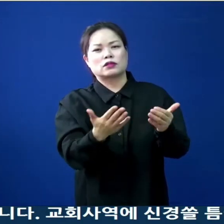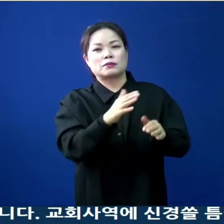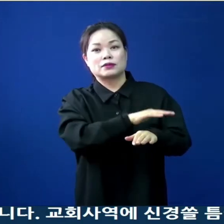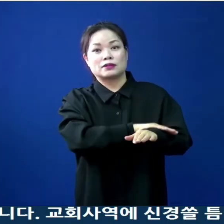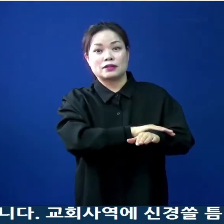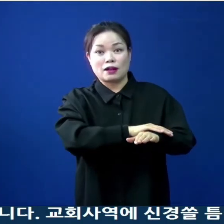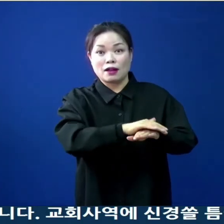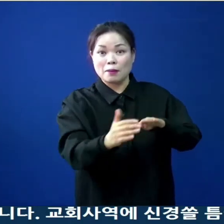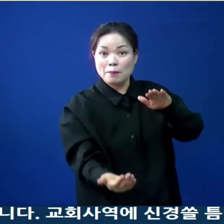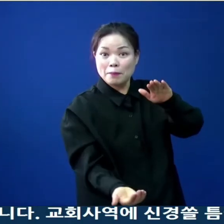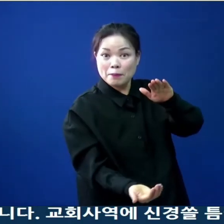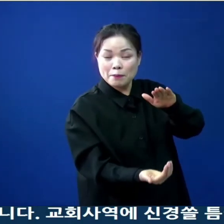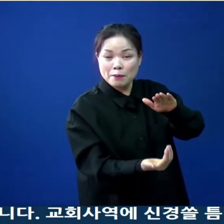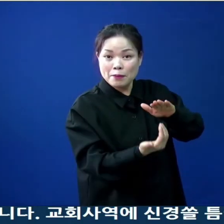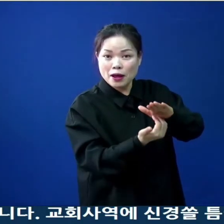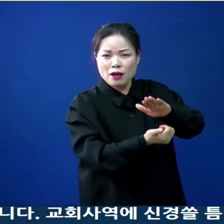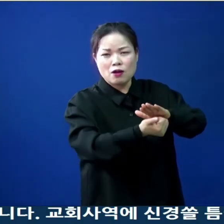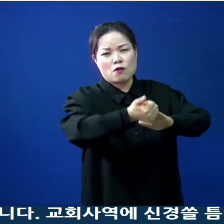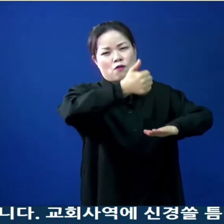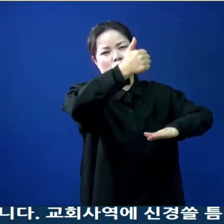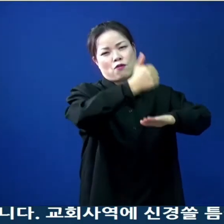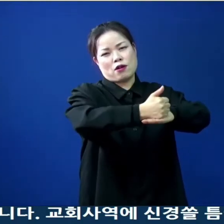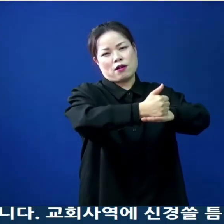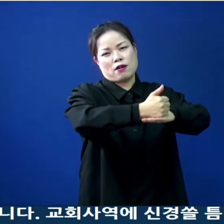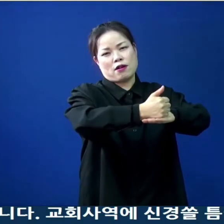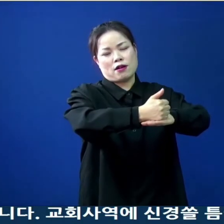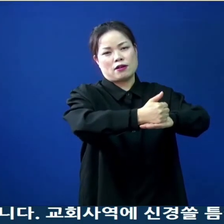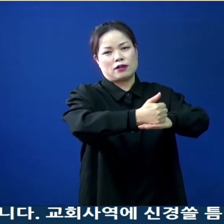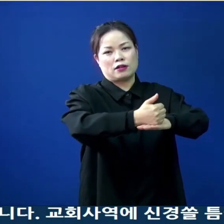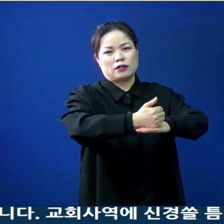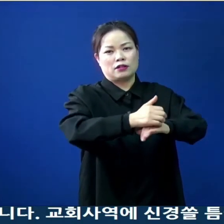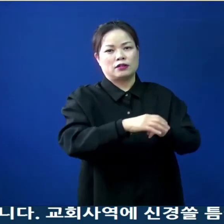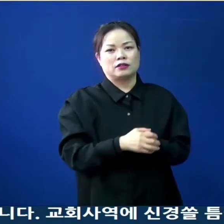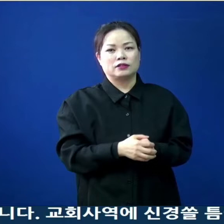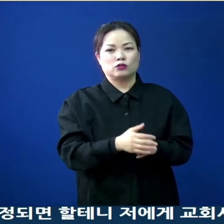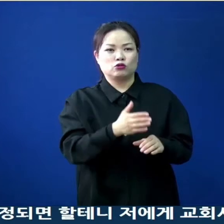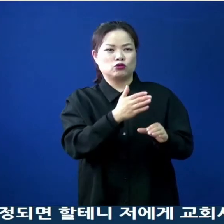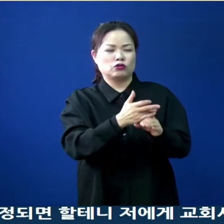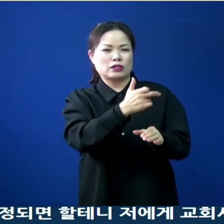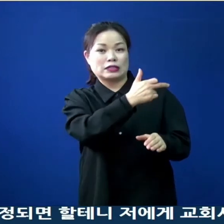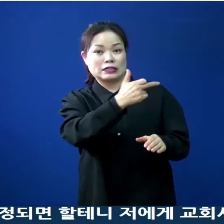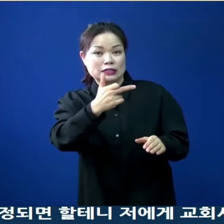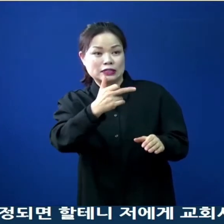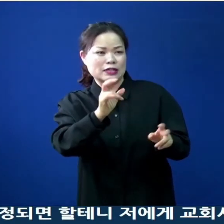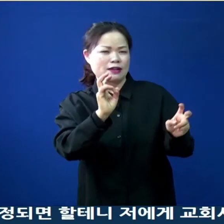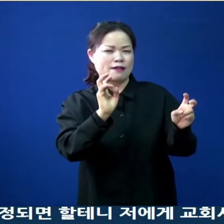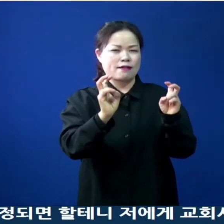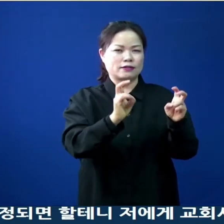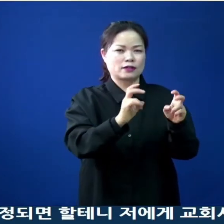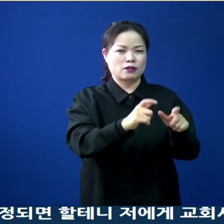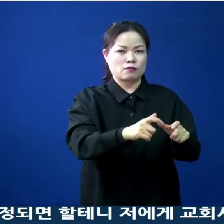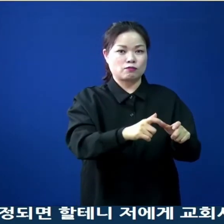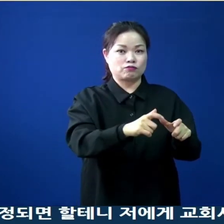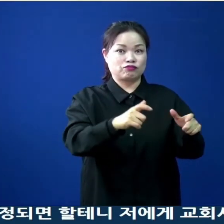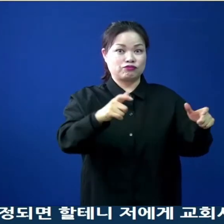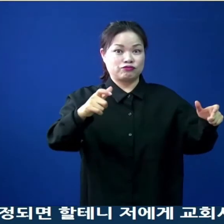잘 됐습니다. 크게 성공하셔서 아주 중견 사업체로 크게